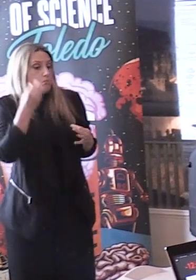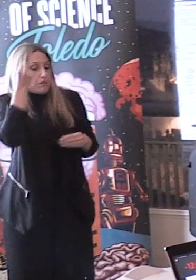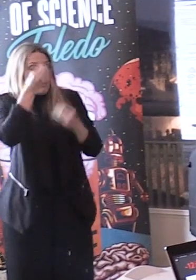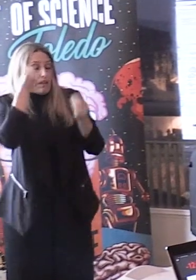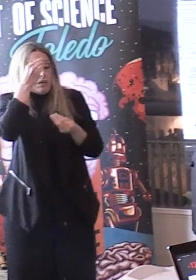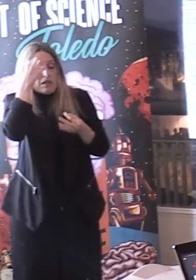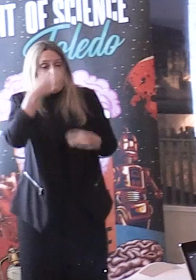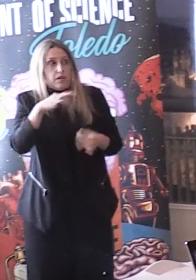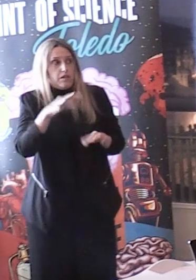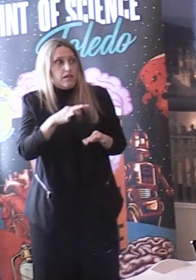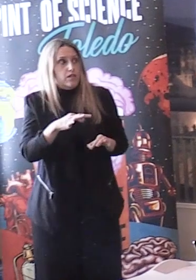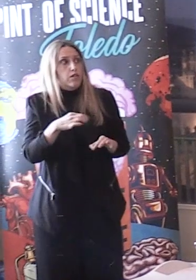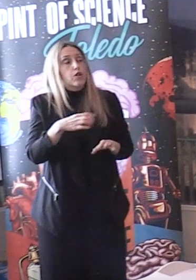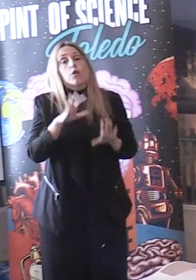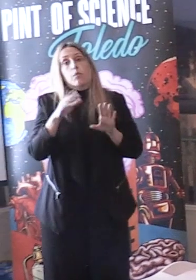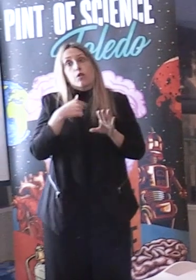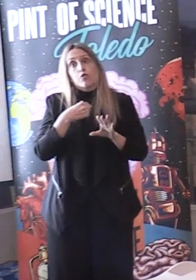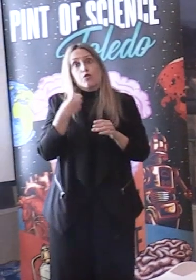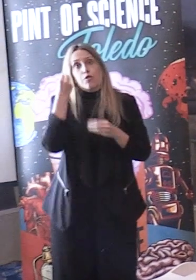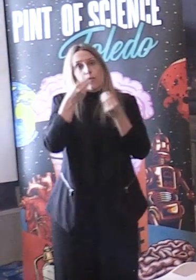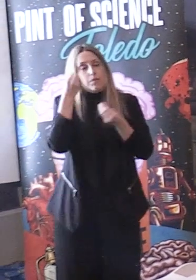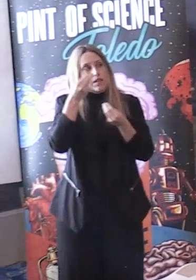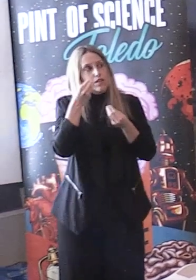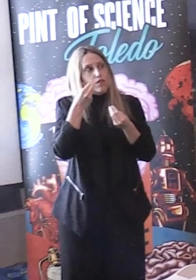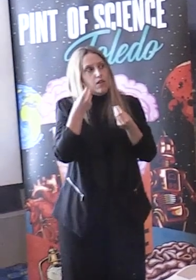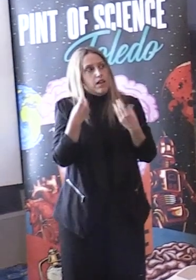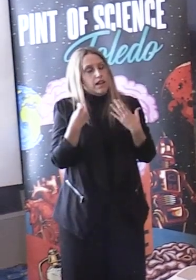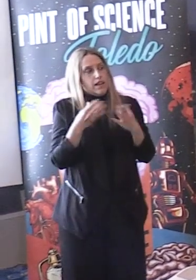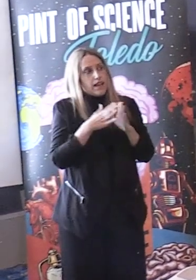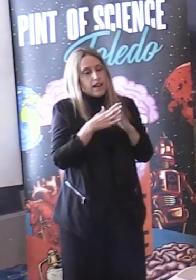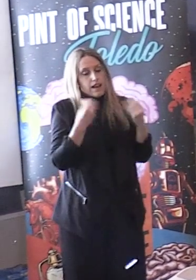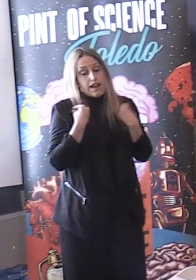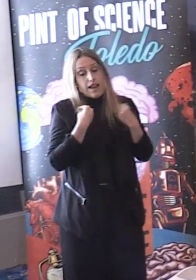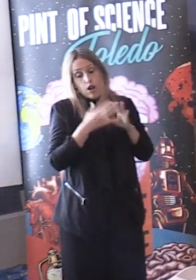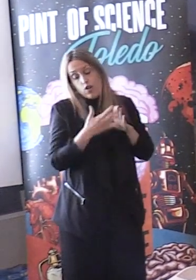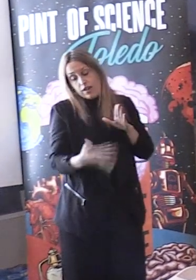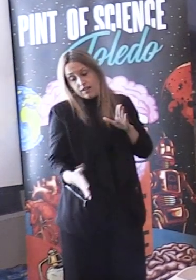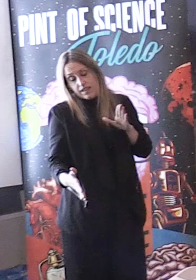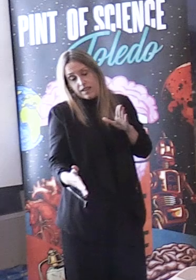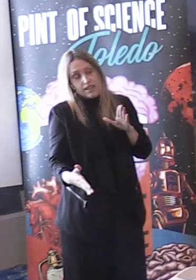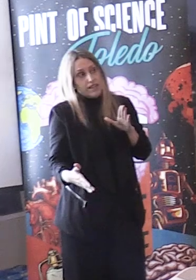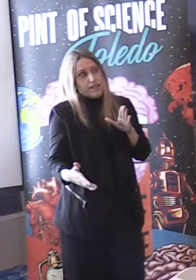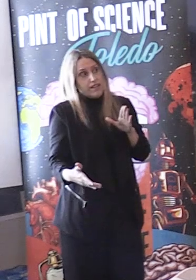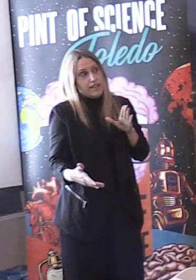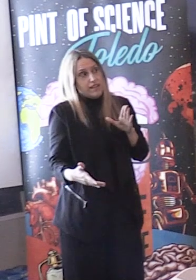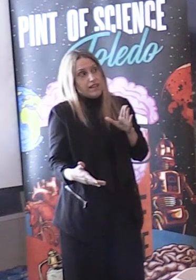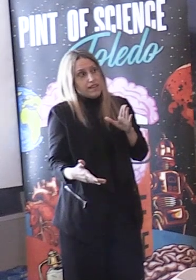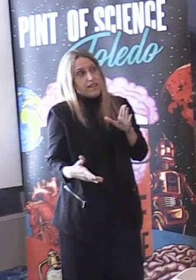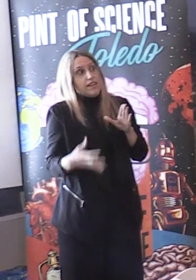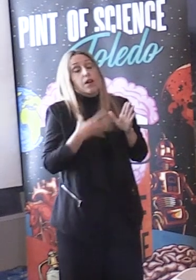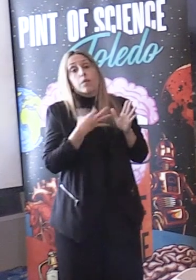inocente, pero yo creo que la longevidad te tiene que hacer profundamente infeliz, salvo que consigas que en tu entorno todos sean igual de longevos que